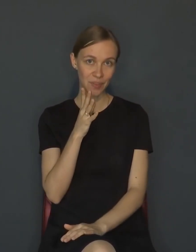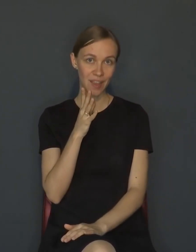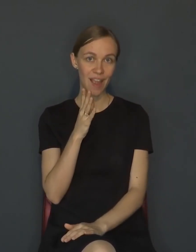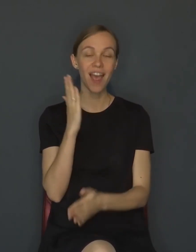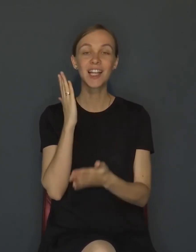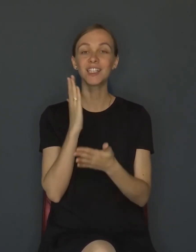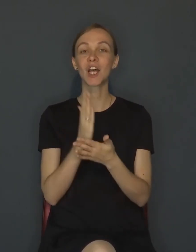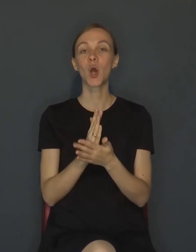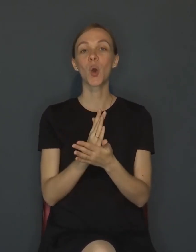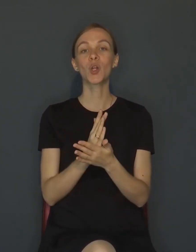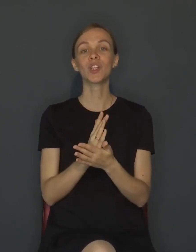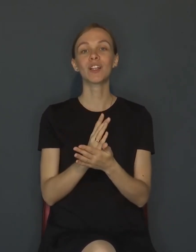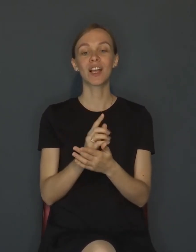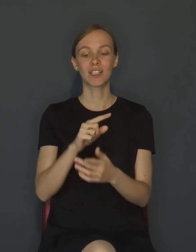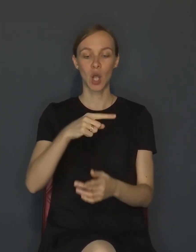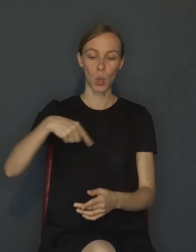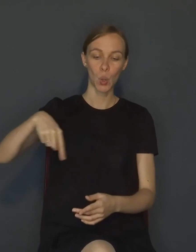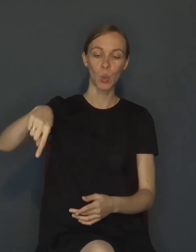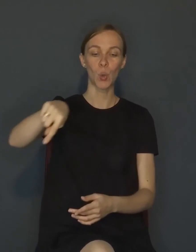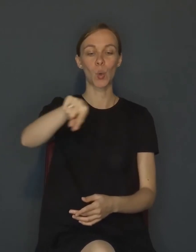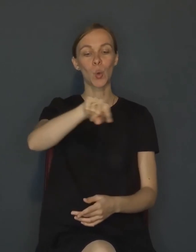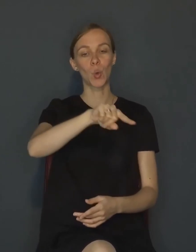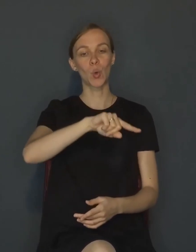бальна зала із галереєю,